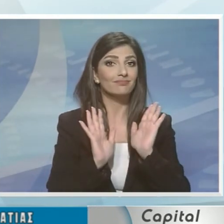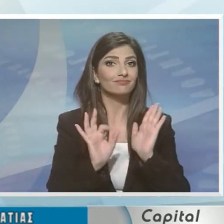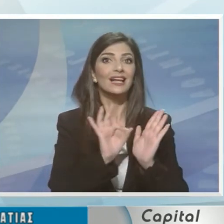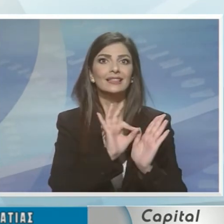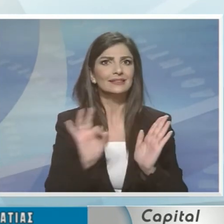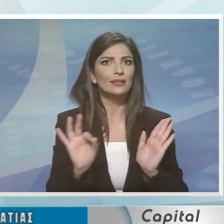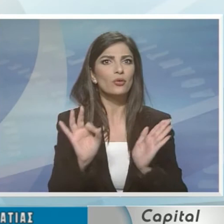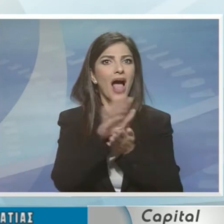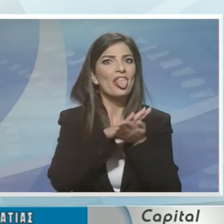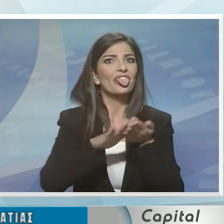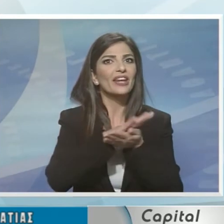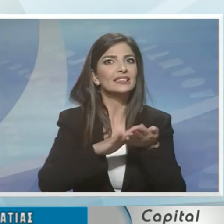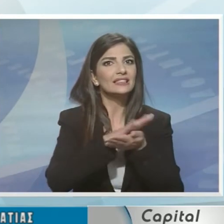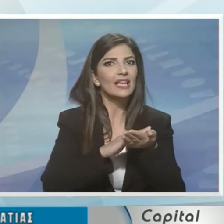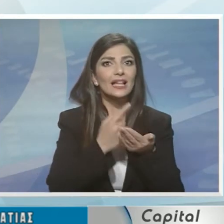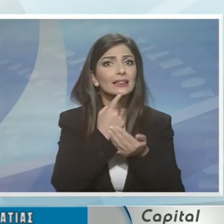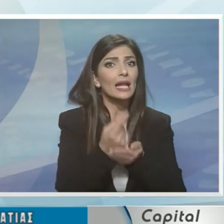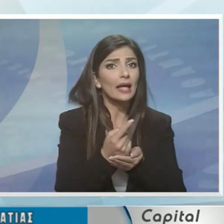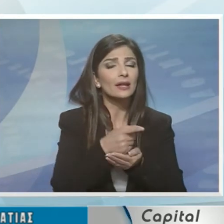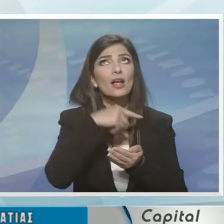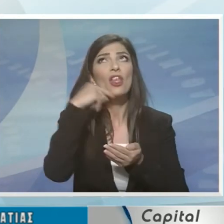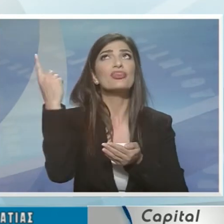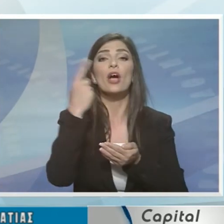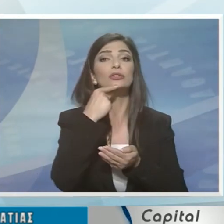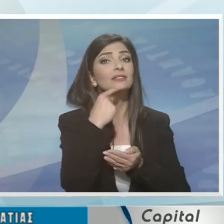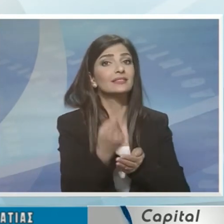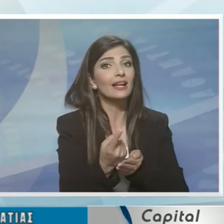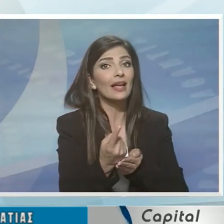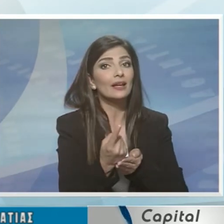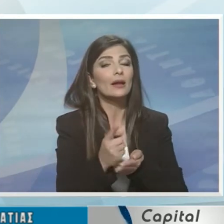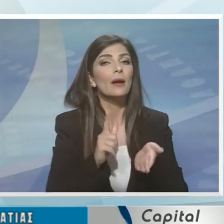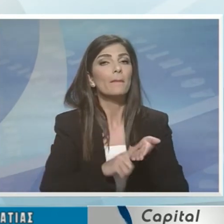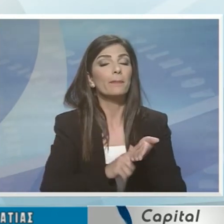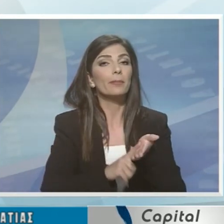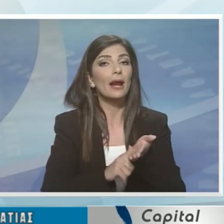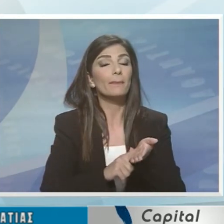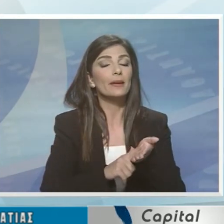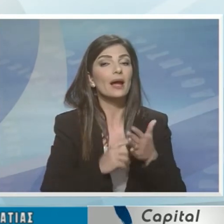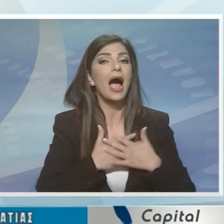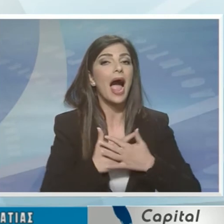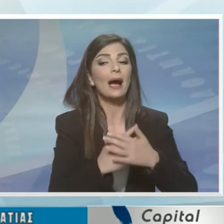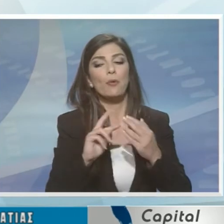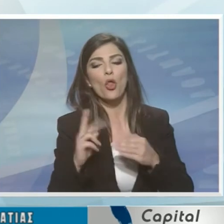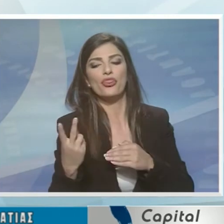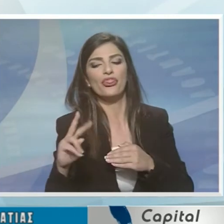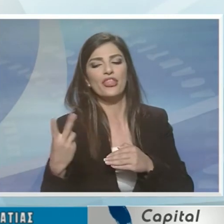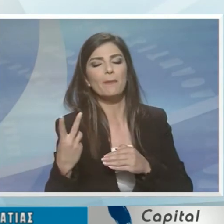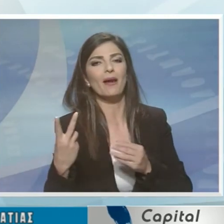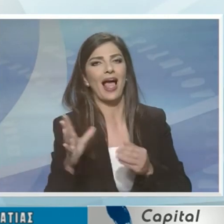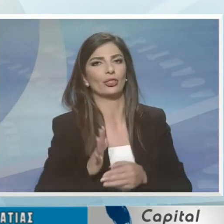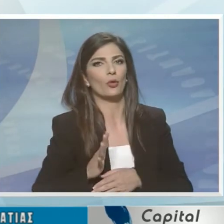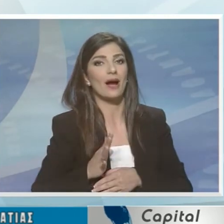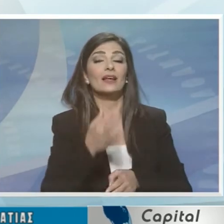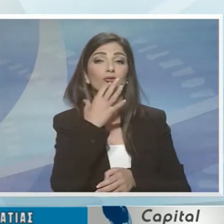πλησίο, η αδελφοσύνη και ο σεβασμός προς το κοινωνικό σύνολο. Γι' αυτό θέλω να είμαι